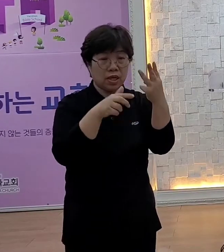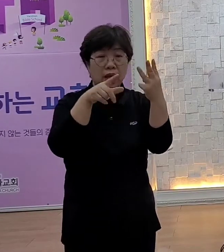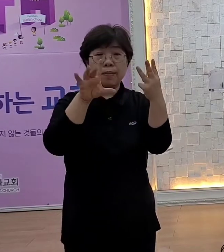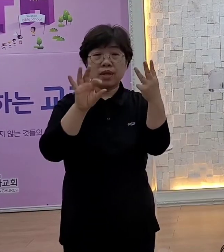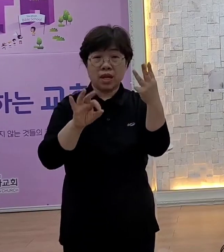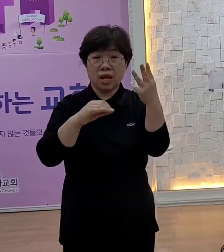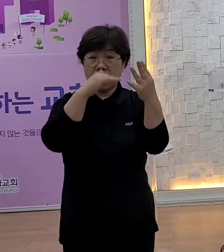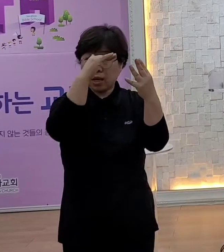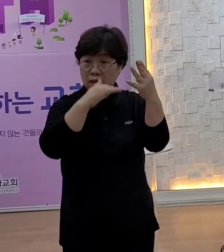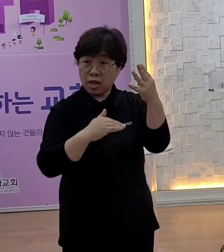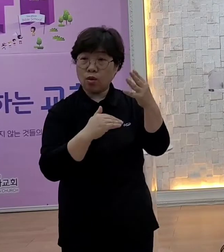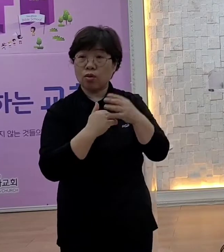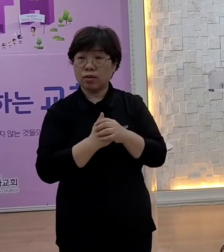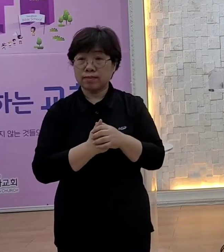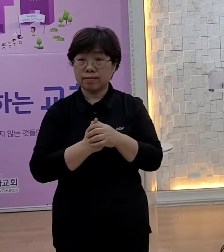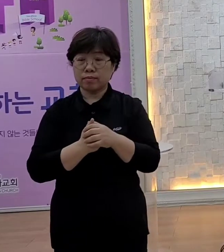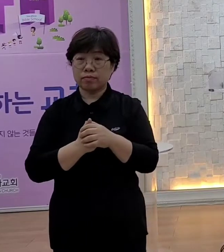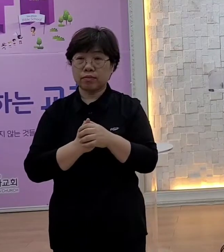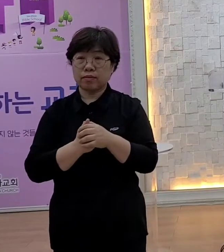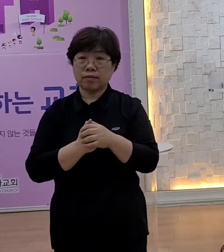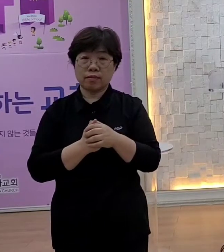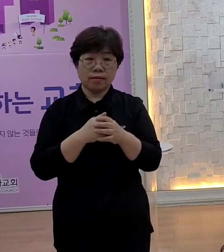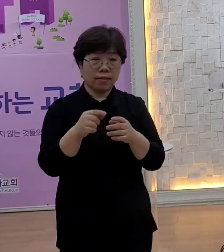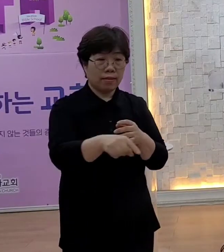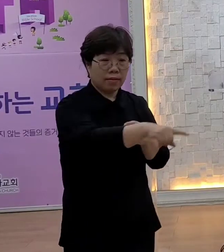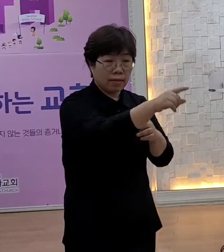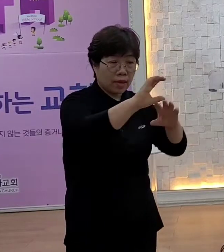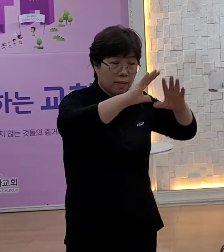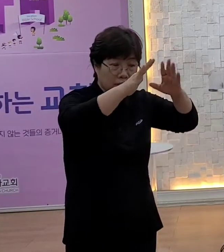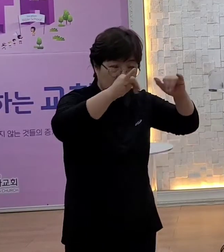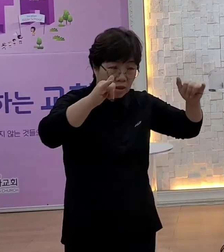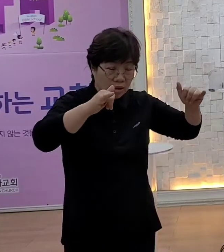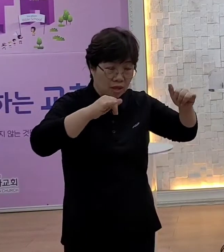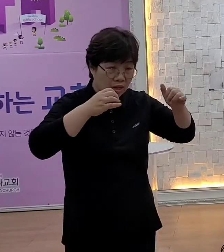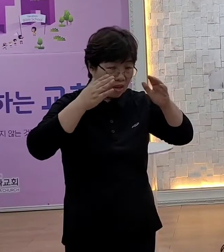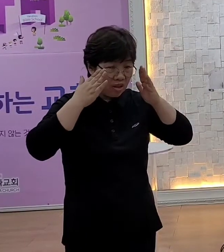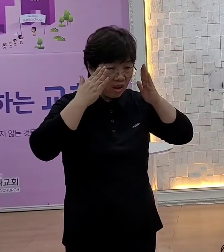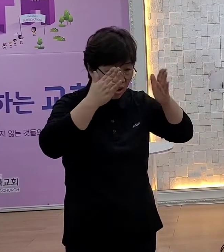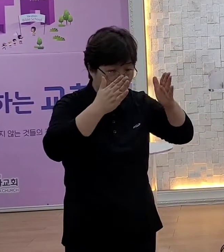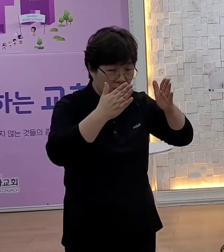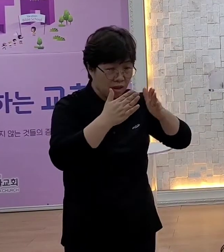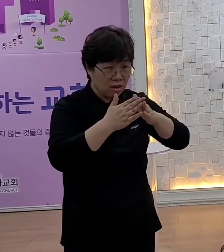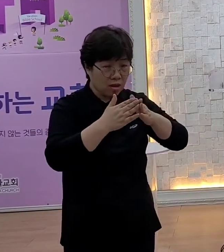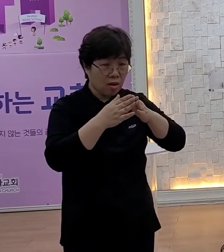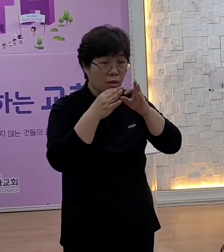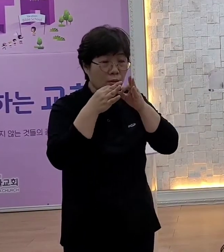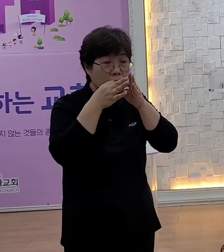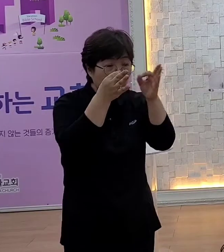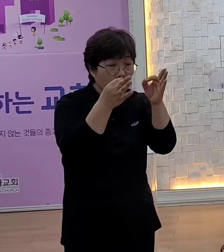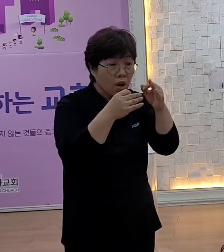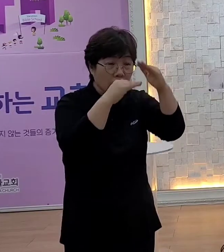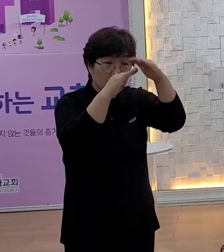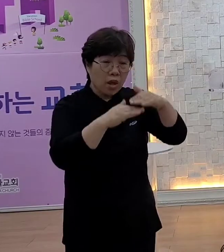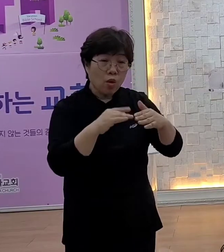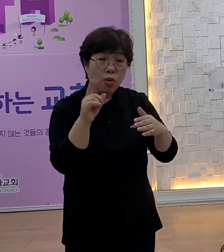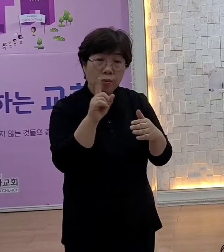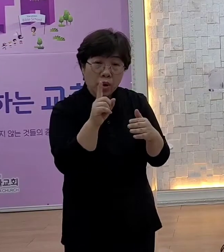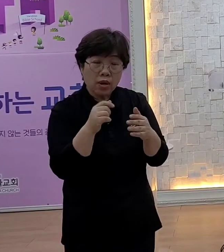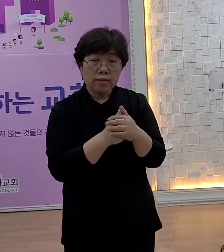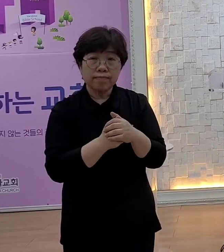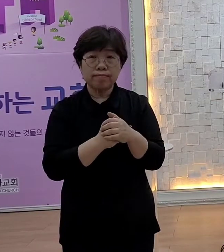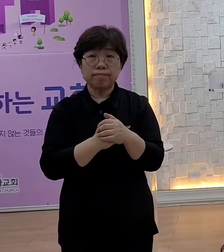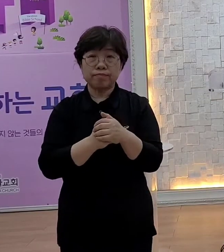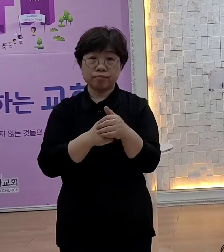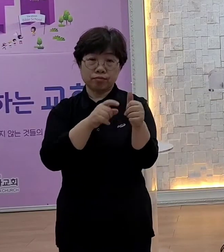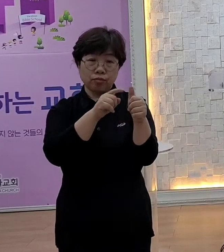이야기이죠. 자, 이 니느웨 백성들을 향해서 요나가 설교한 요지가 무엇이었습니까?